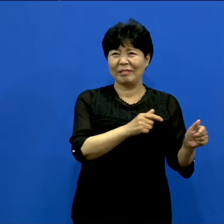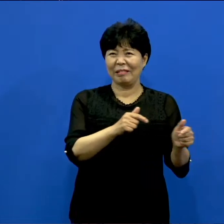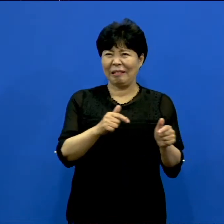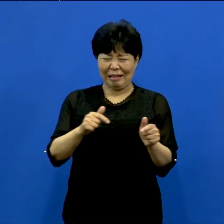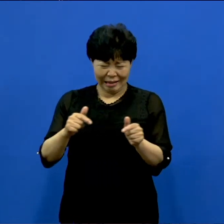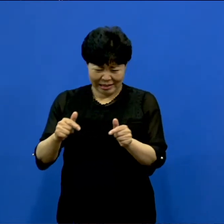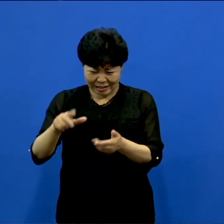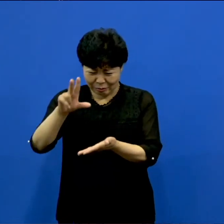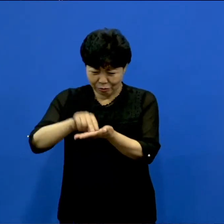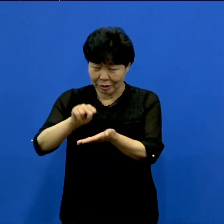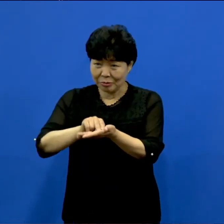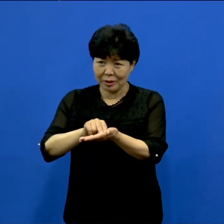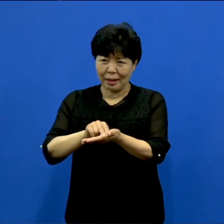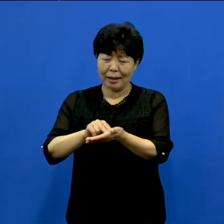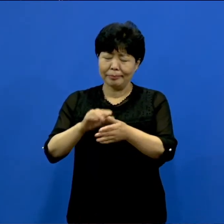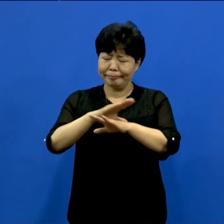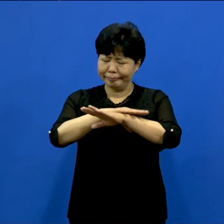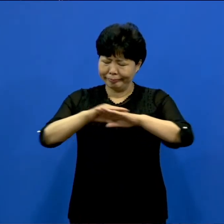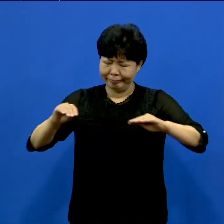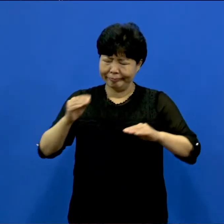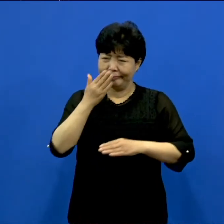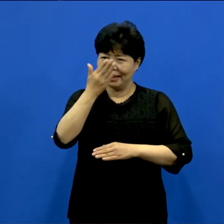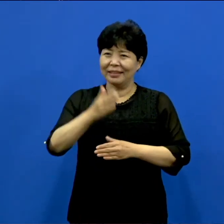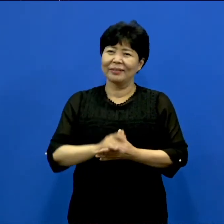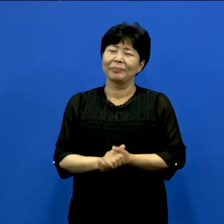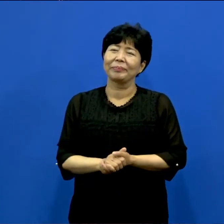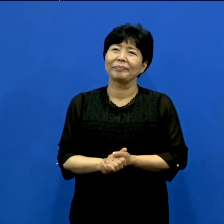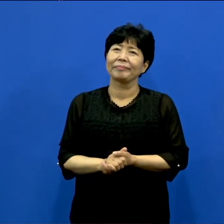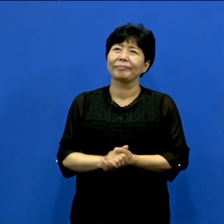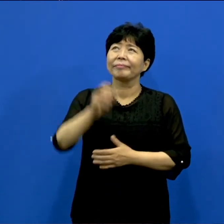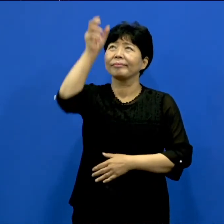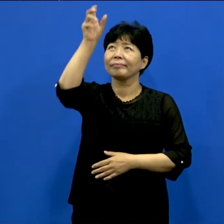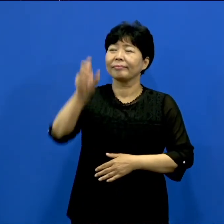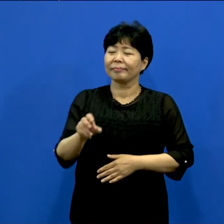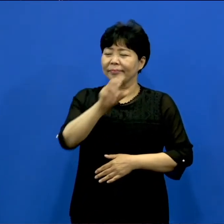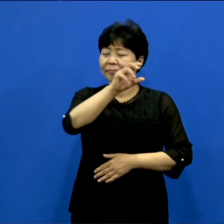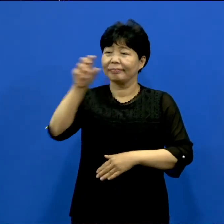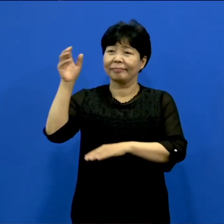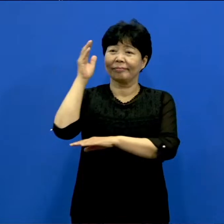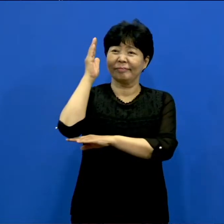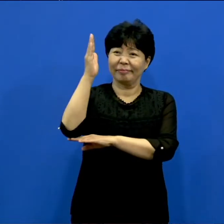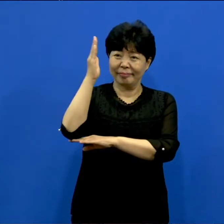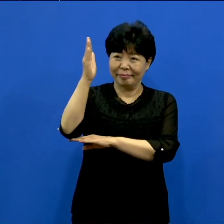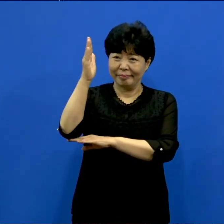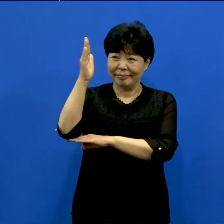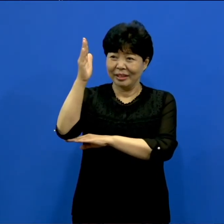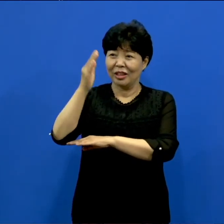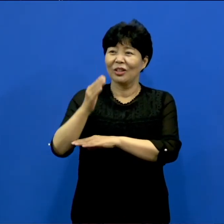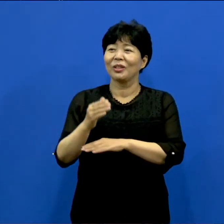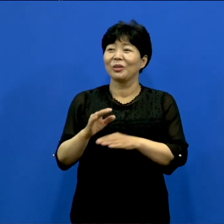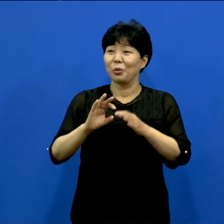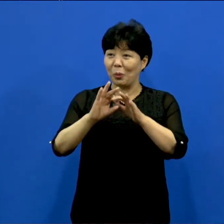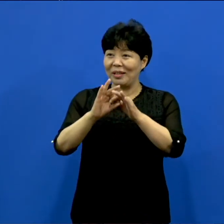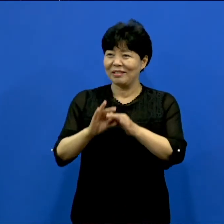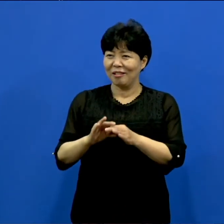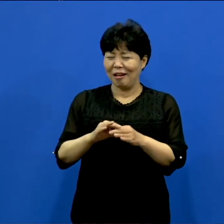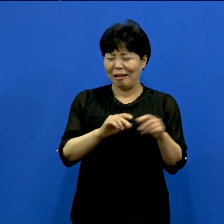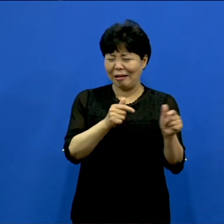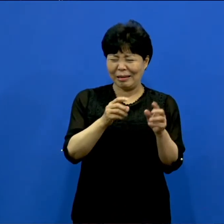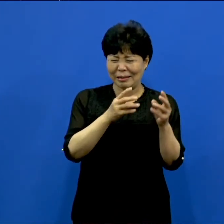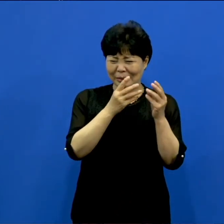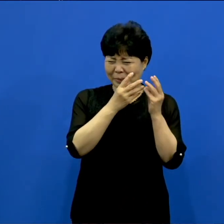없애버려요. 십자가를 묵상하고 십자가에 대한 설교를 들으면 잡균이 다 사라집니다. 그런 은혜가 있길